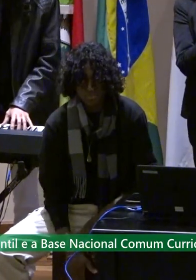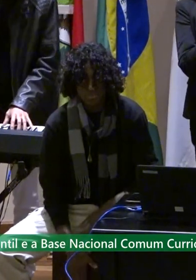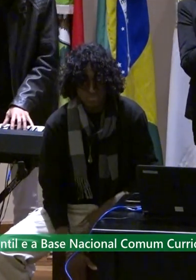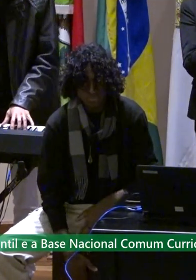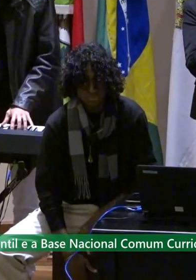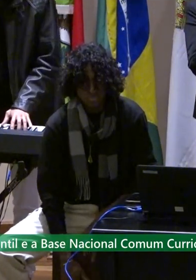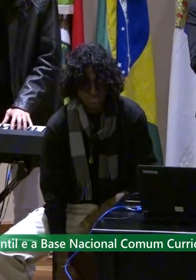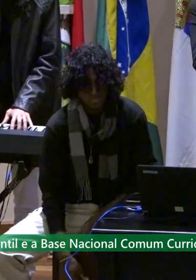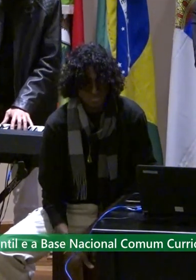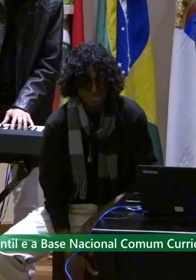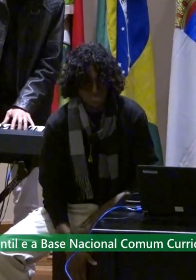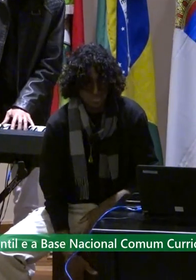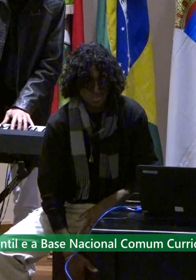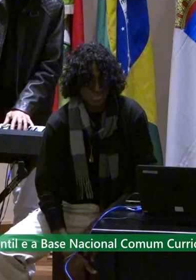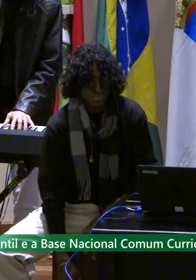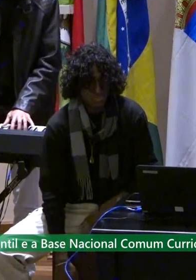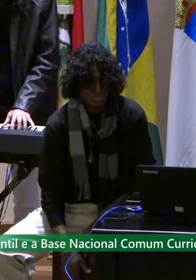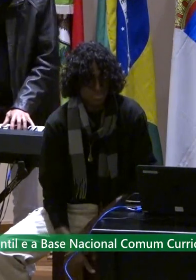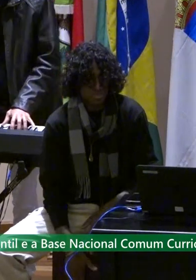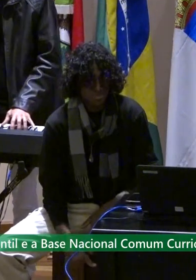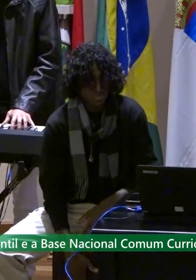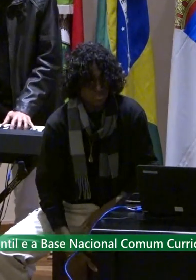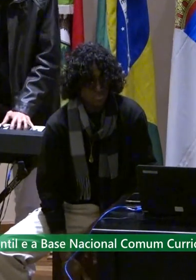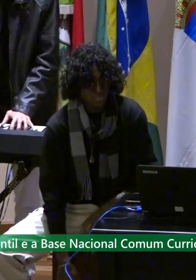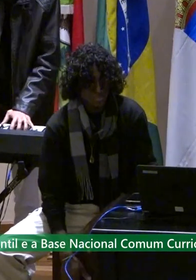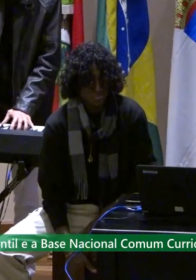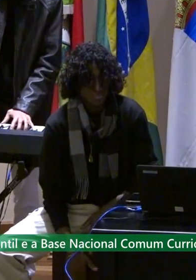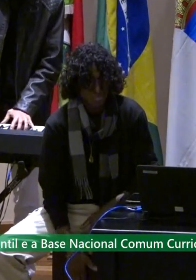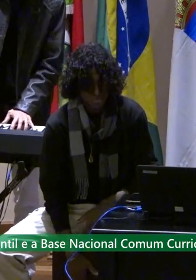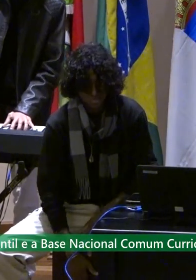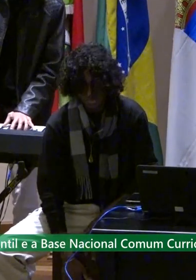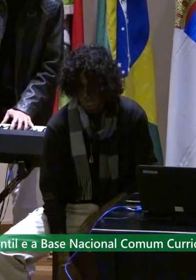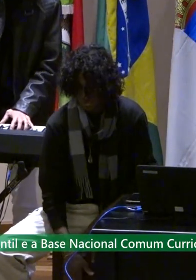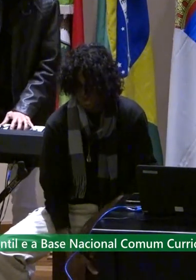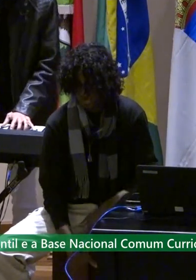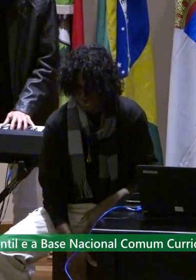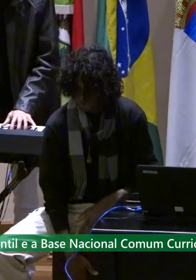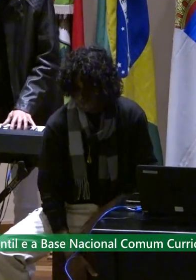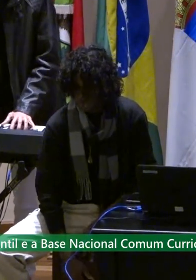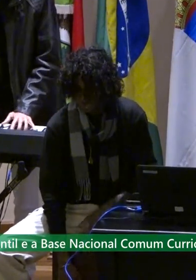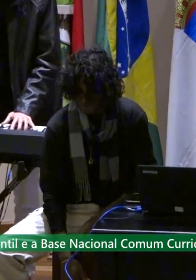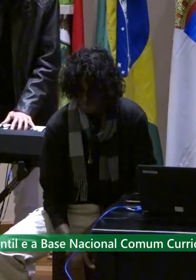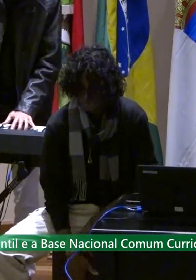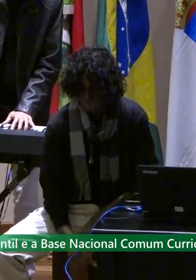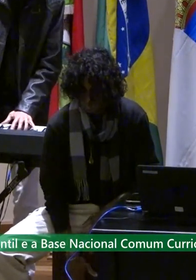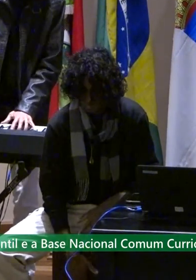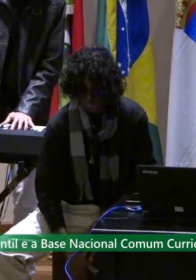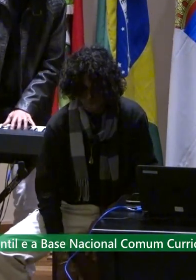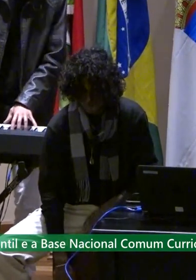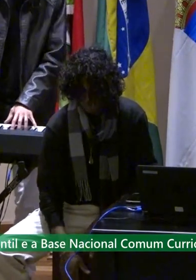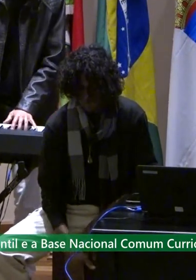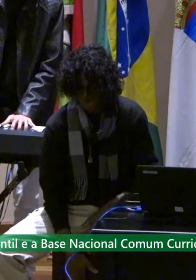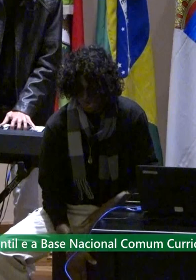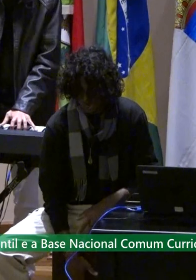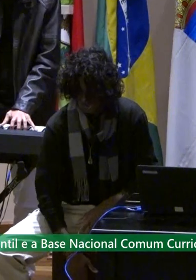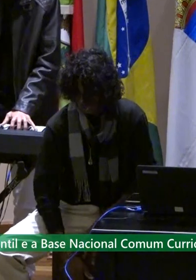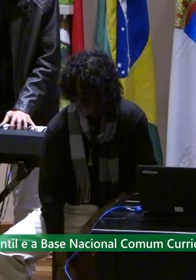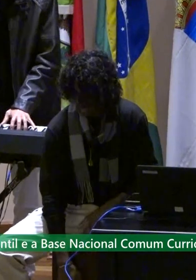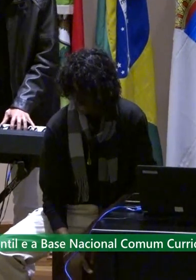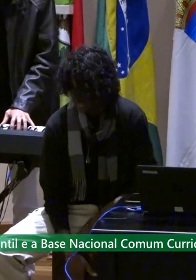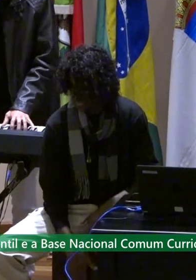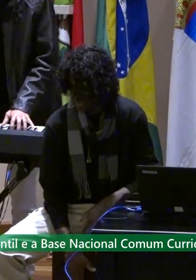e para que reprimir e tanto mentir